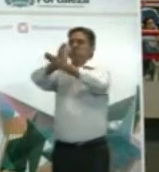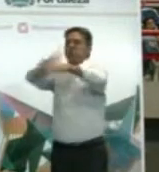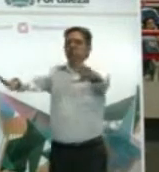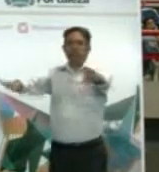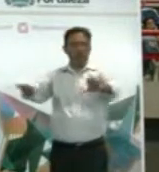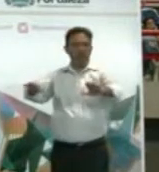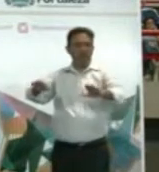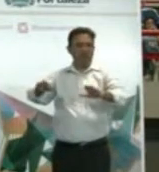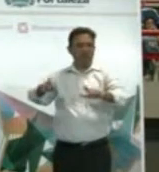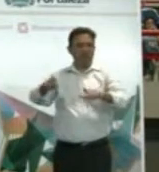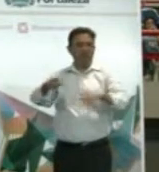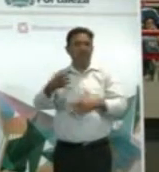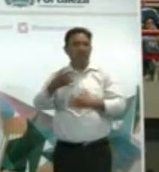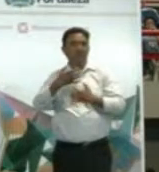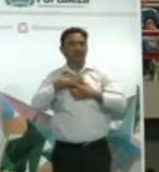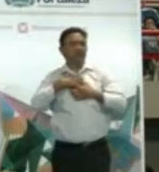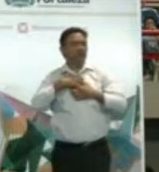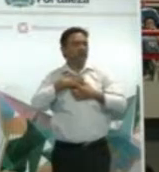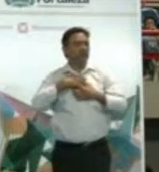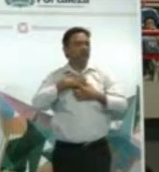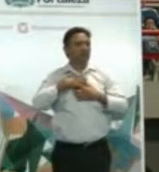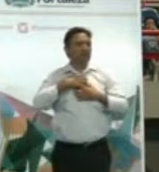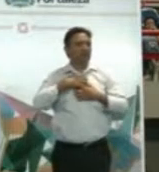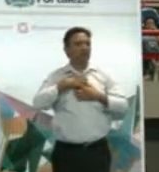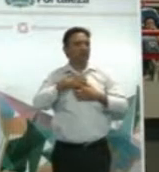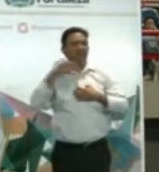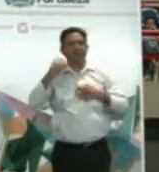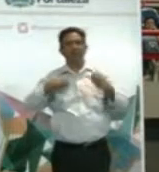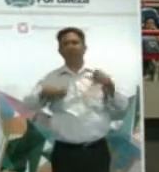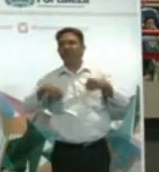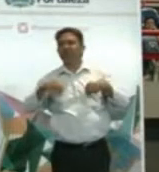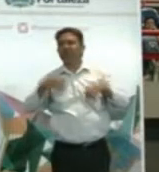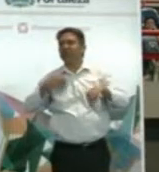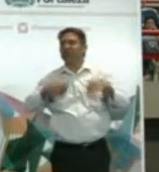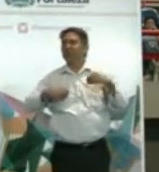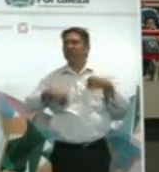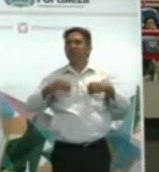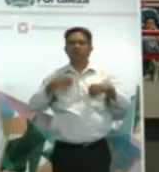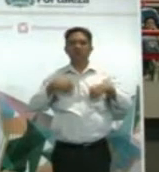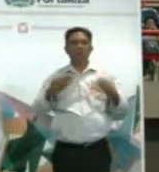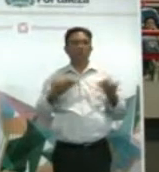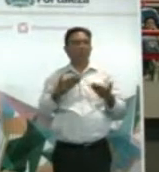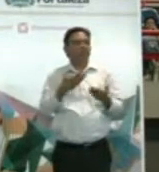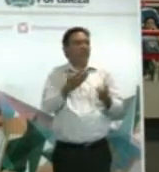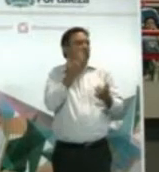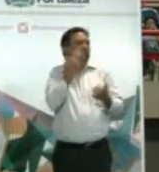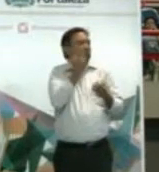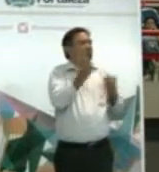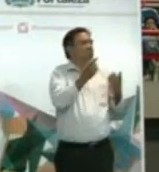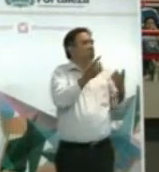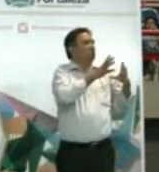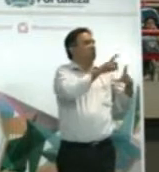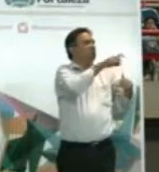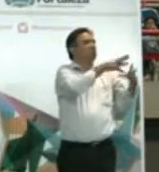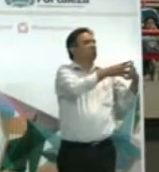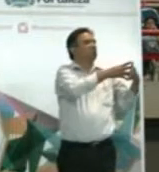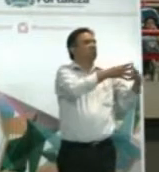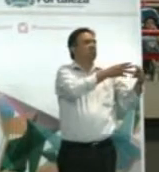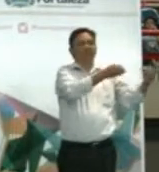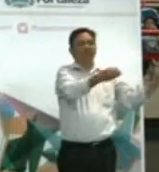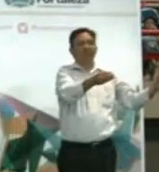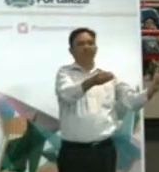curso, entrou numa depressão desalmada. Eu não sei nem o que ela faz da vida hoje. Mas que sumiu totalmente do